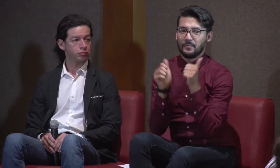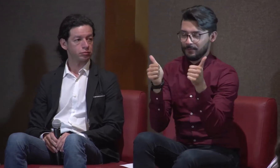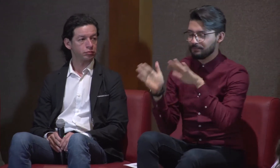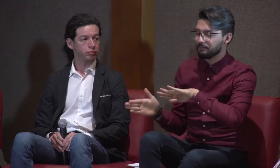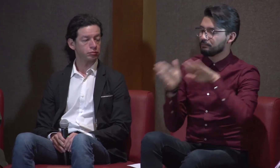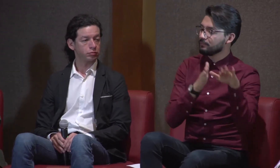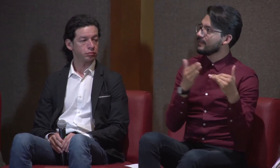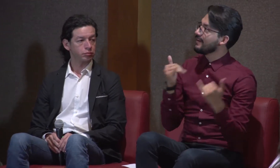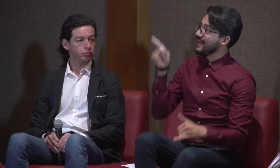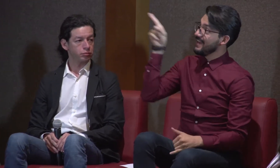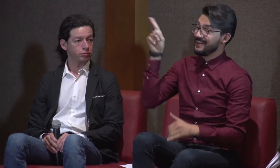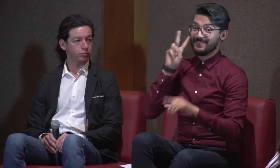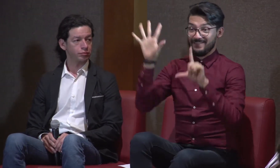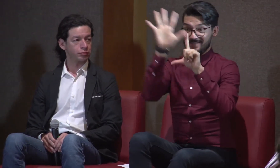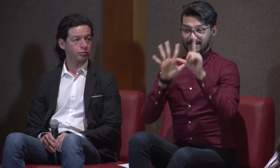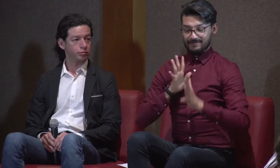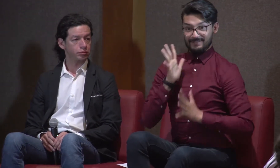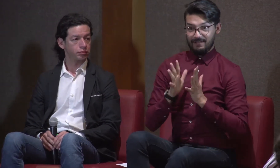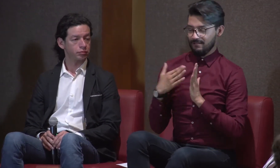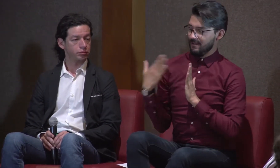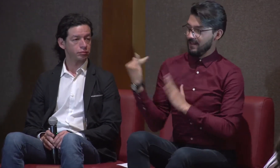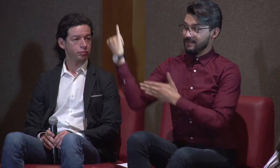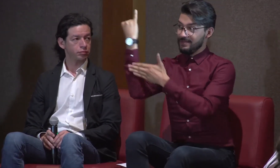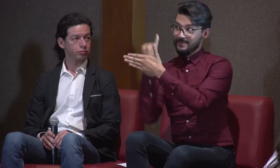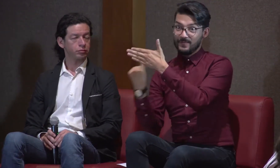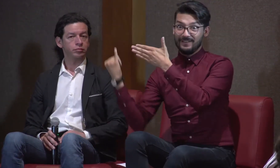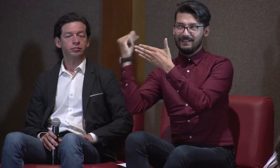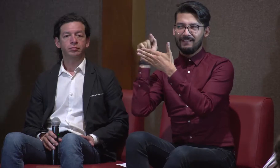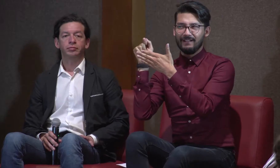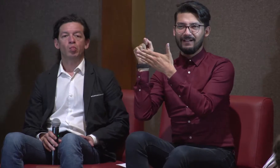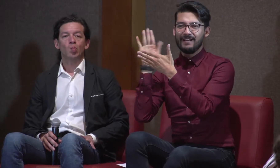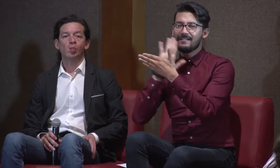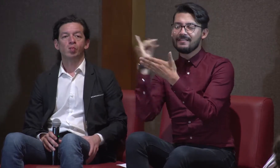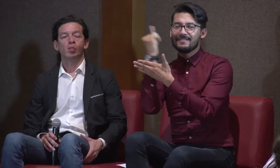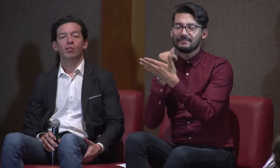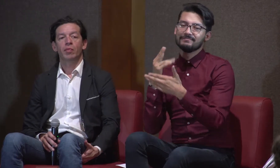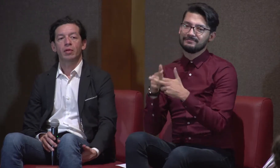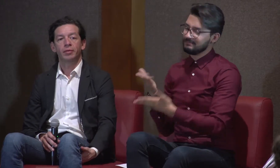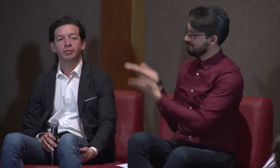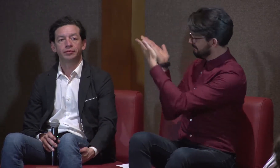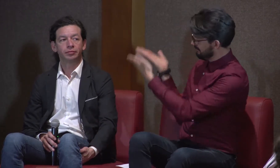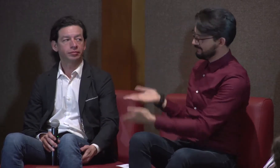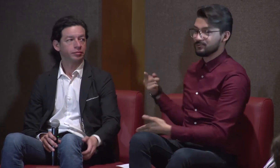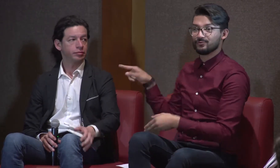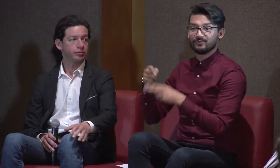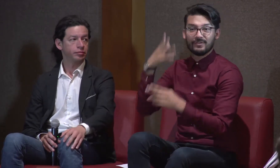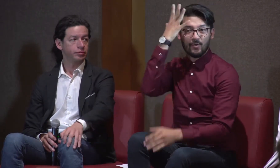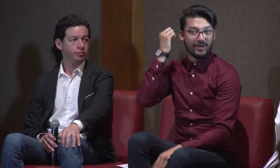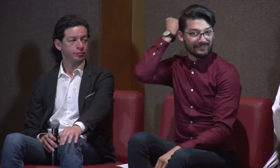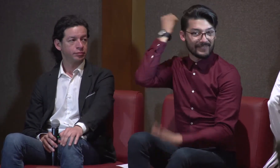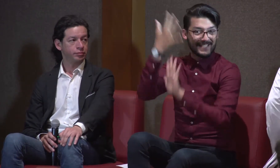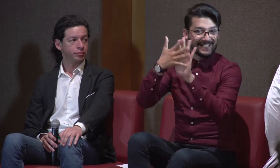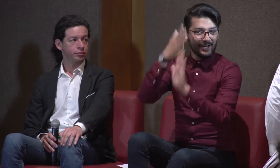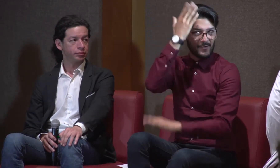Porque de esta manera, a través del lenguaje, podemos entender todos este concepto y tener un lenguaje común. Ahora hablaremos con